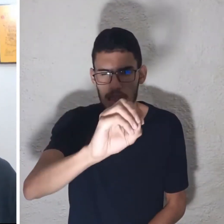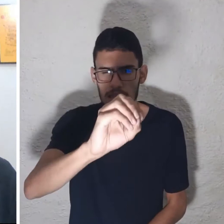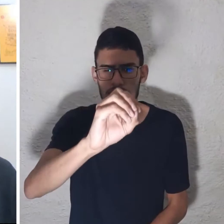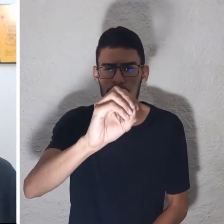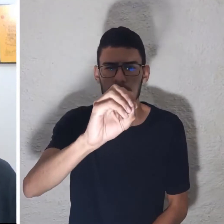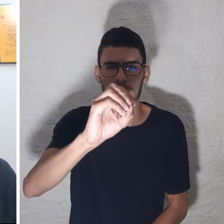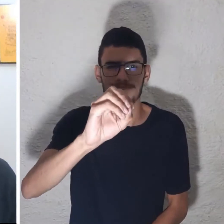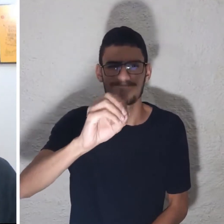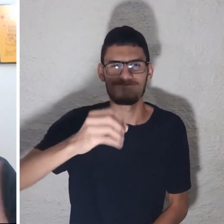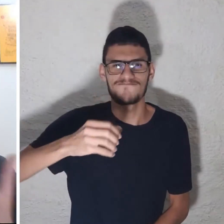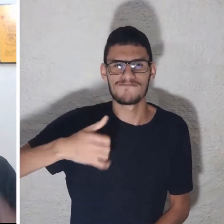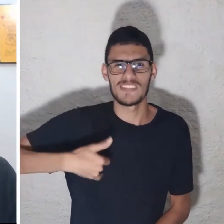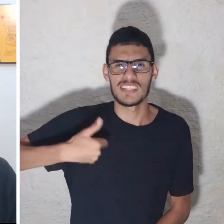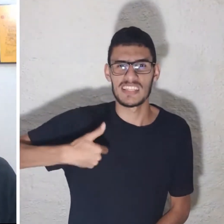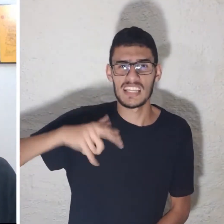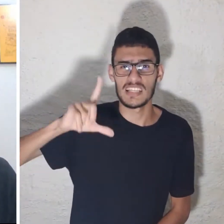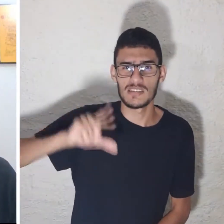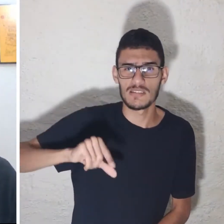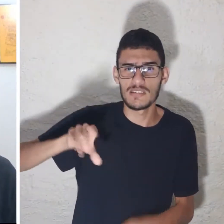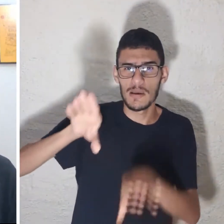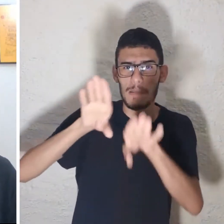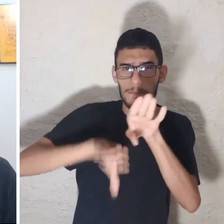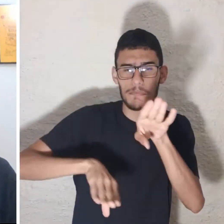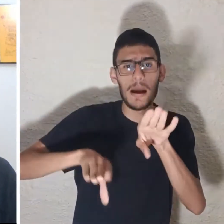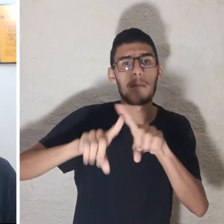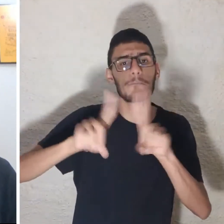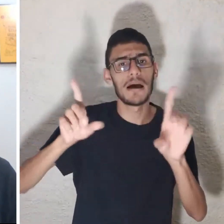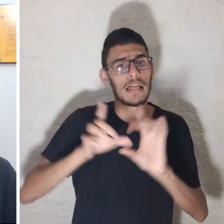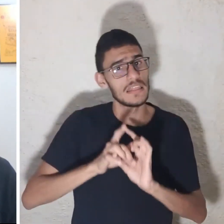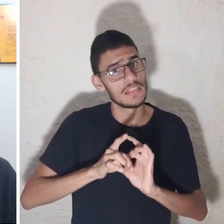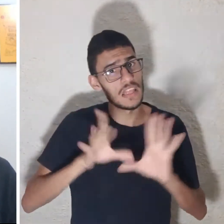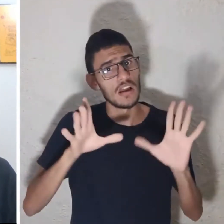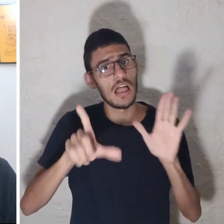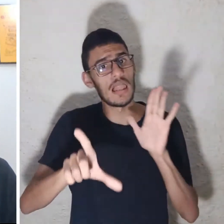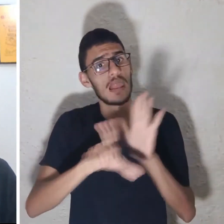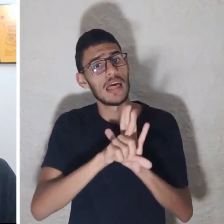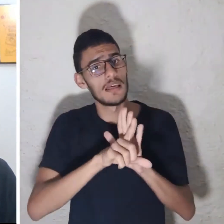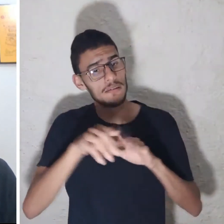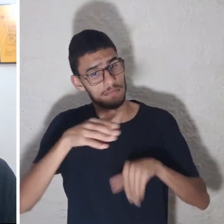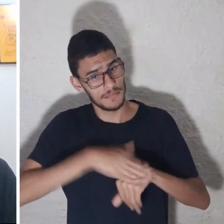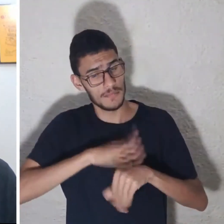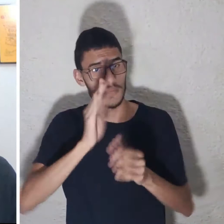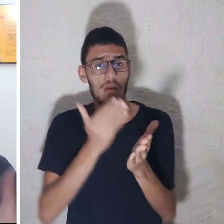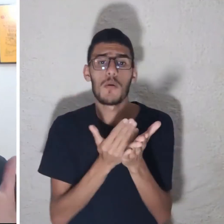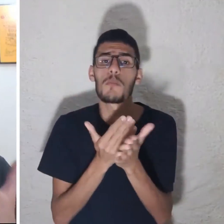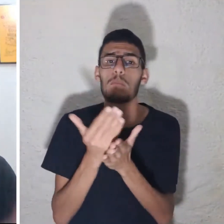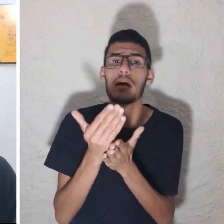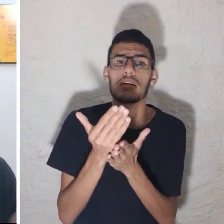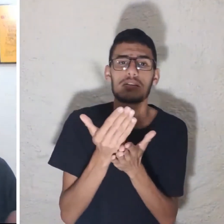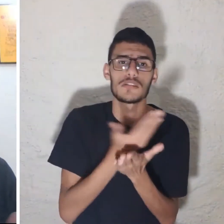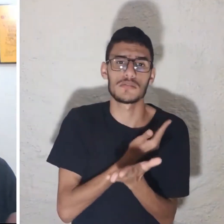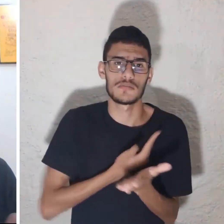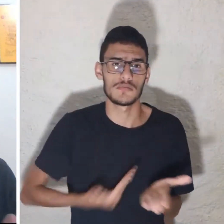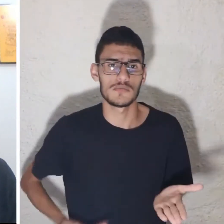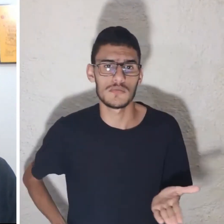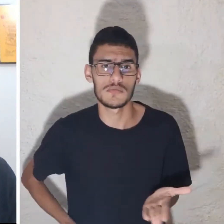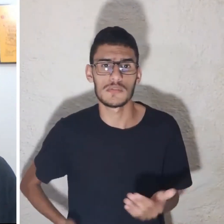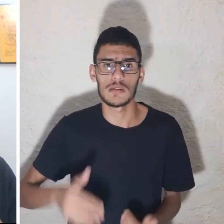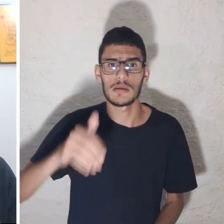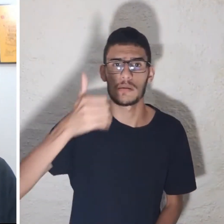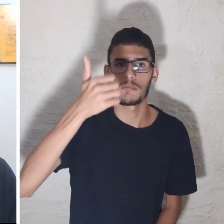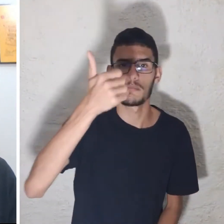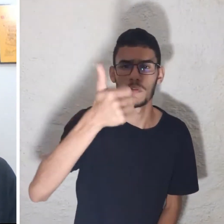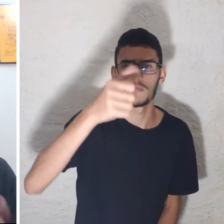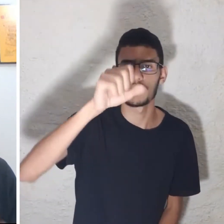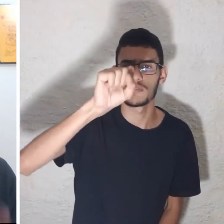fosse maior de idade, foi proclamado, foi considerado maior de idade por uma mudança da lei, ele começa a governar